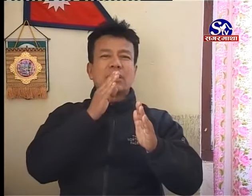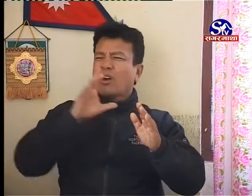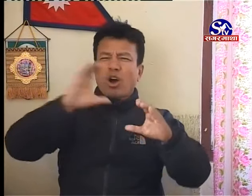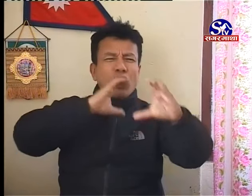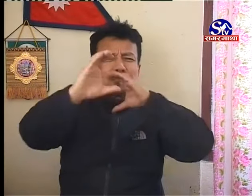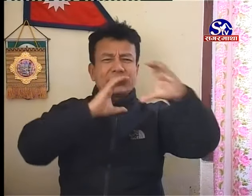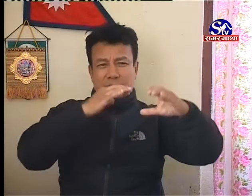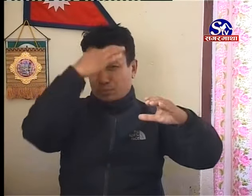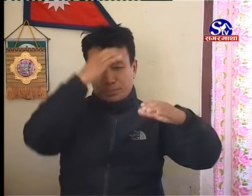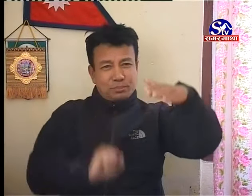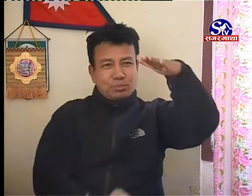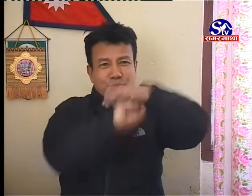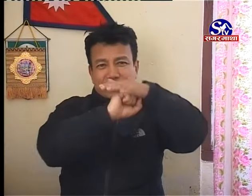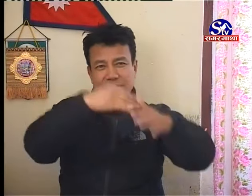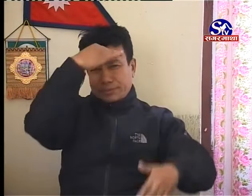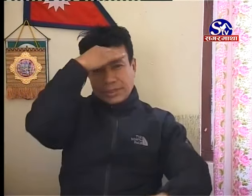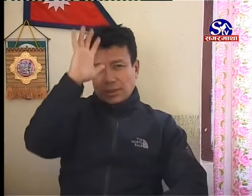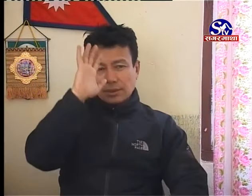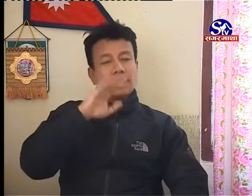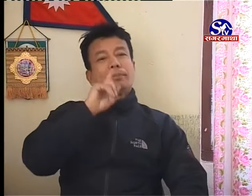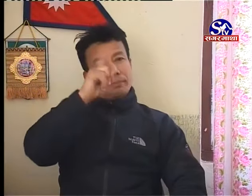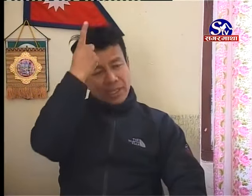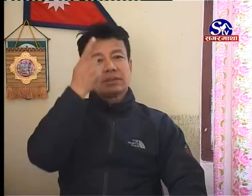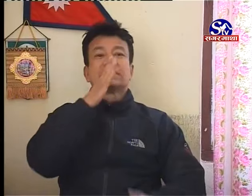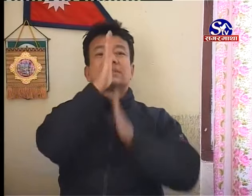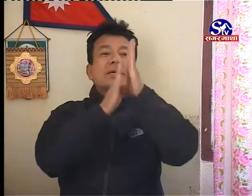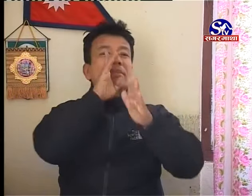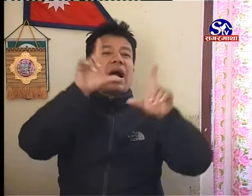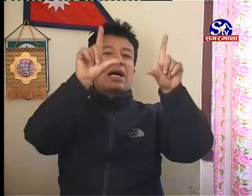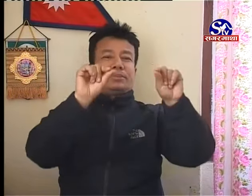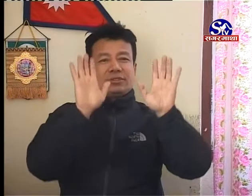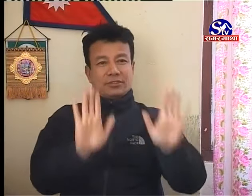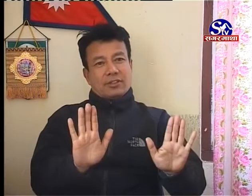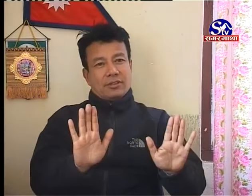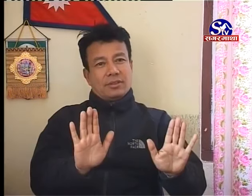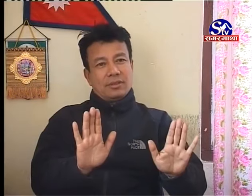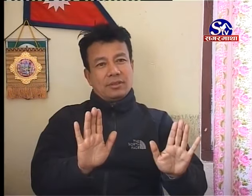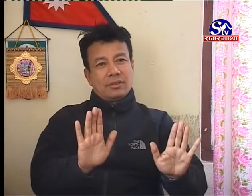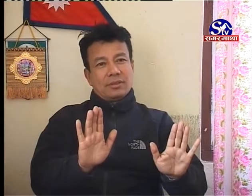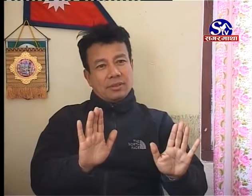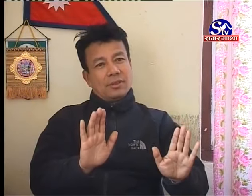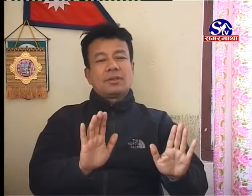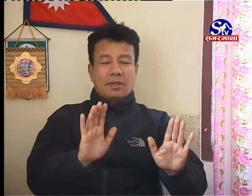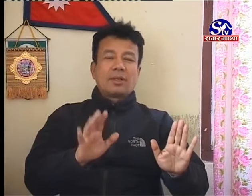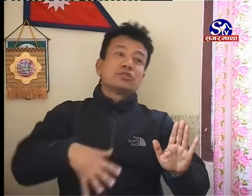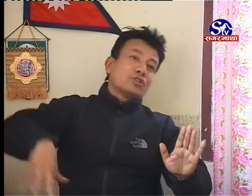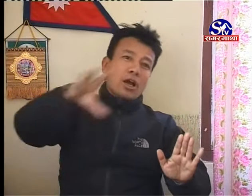साङ्केतिक भाषा अब सञ्चारको प्रमुख समस्या थियो हामीलाई। पहिला साङ्केतिक भाषा आवश्यक छ भन्ने हामीलाई ज्ञान